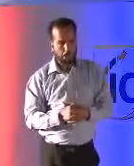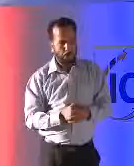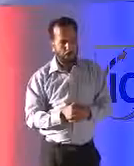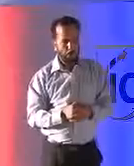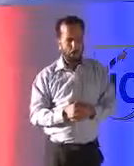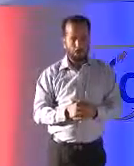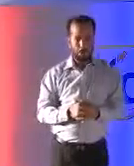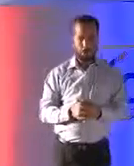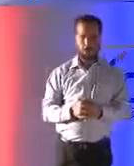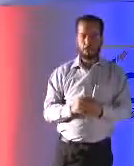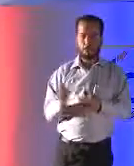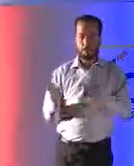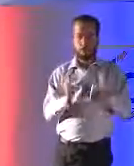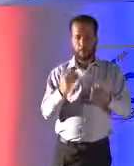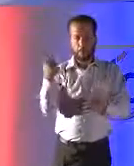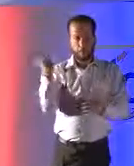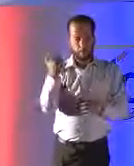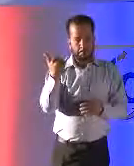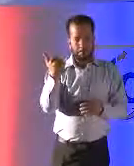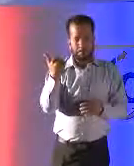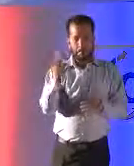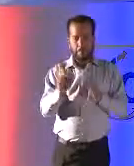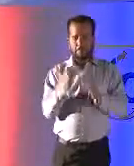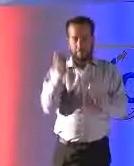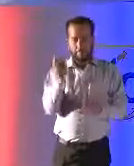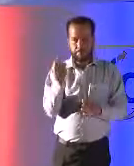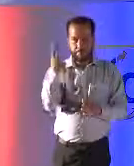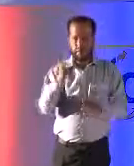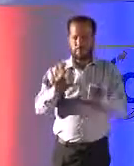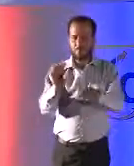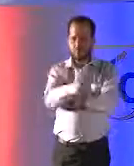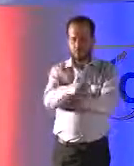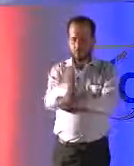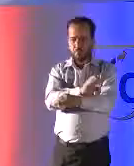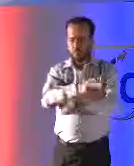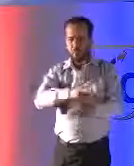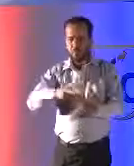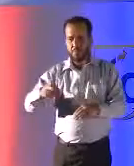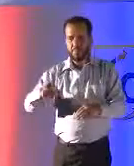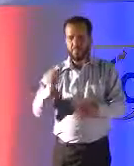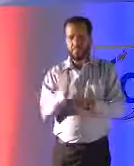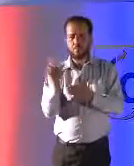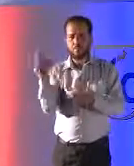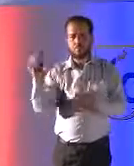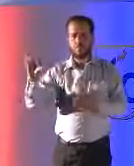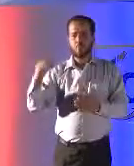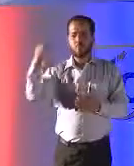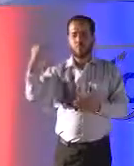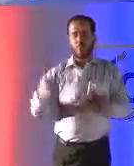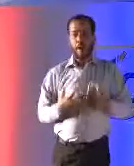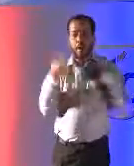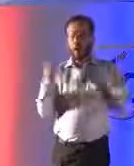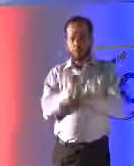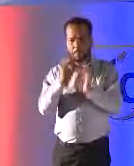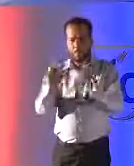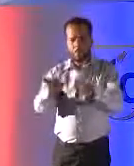that, I'm not sure. هذه نبذة عن أنواع التقنيات التي يستخدمها نوح في حياته